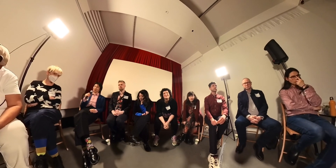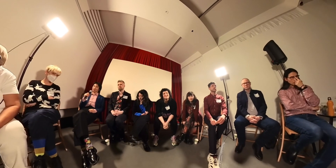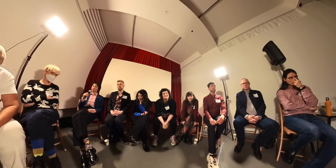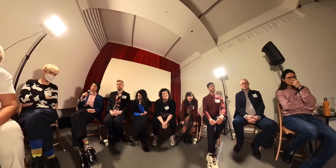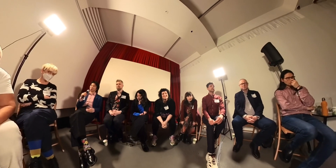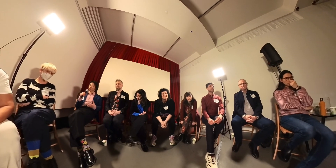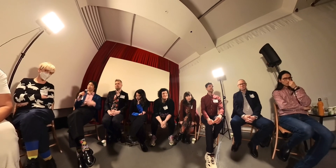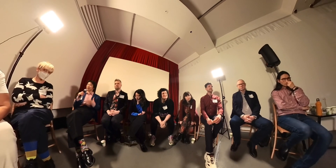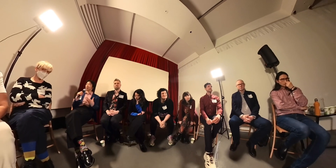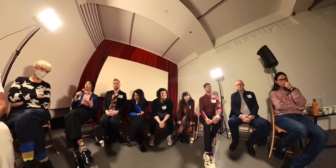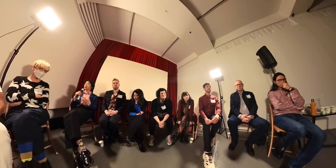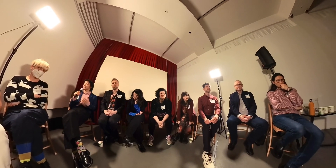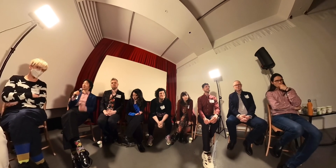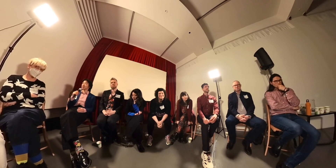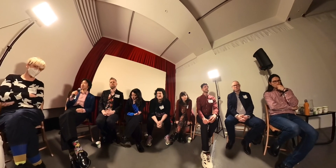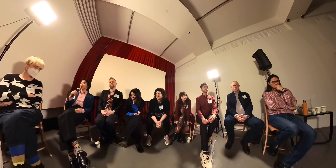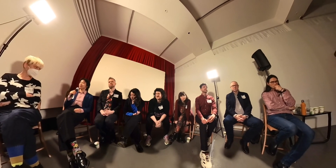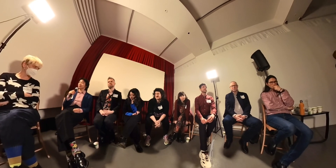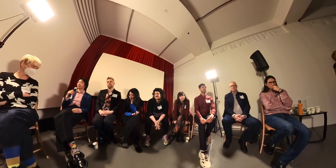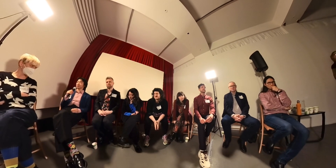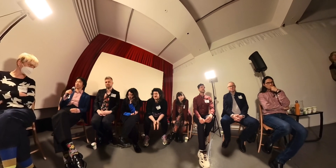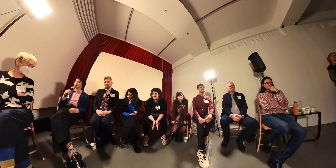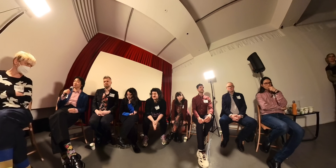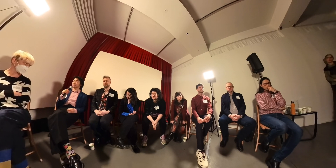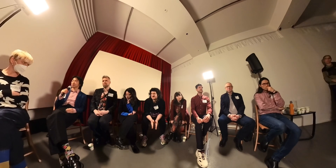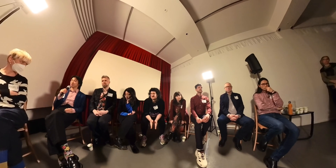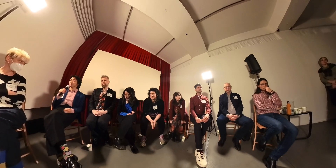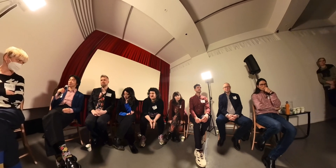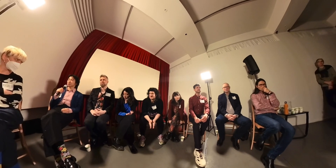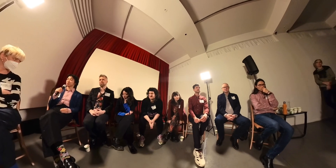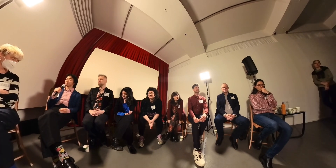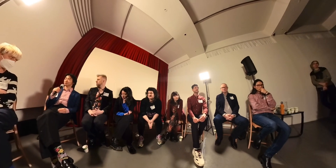fakt jsou to vlastně nějaké jako potřeby vlastně